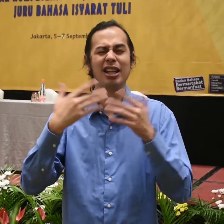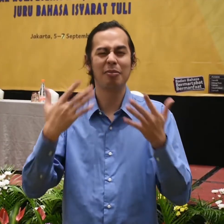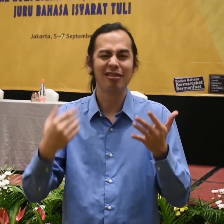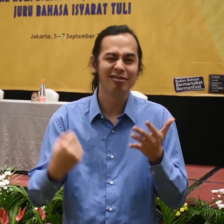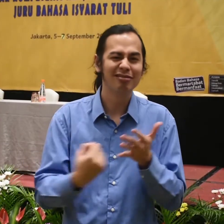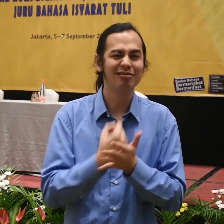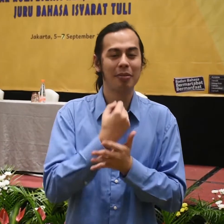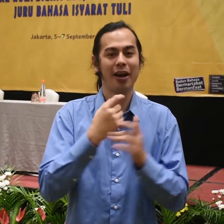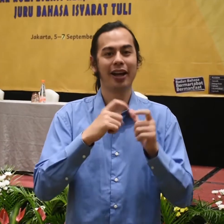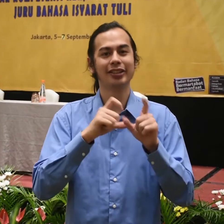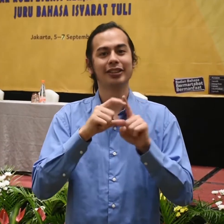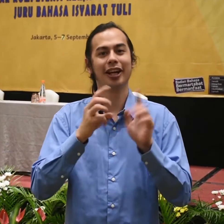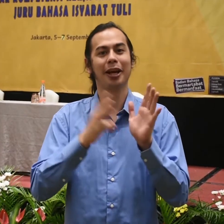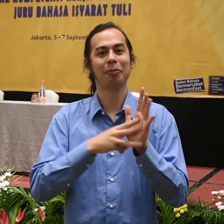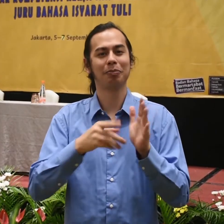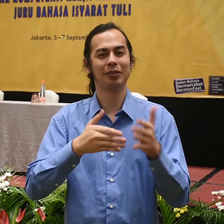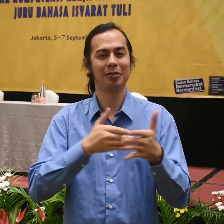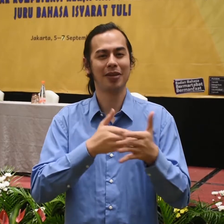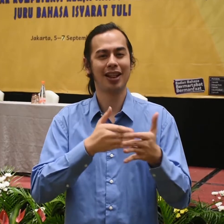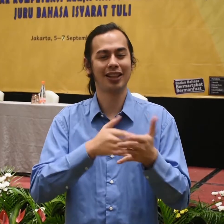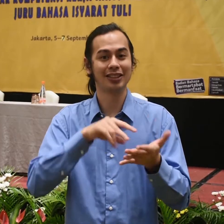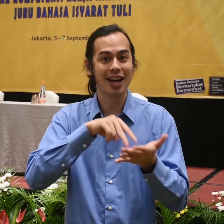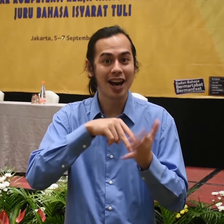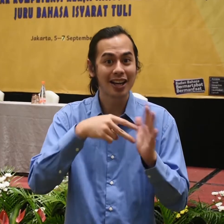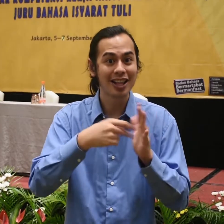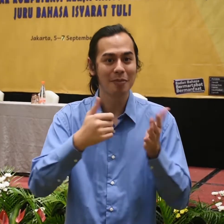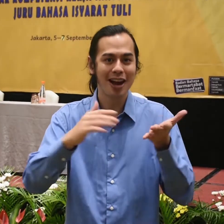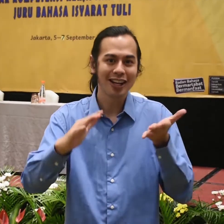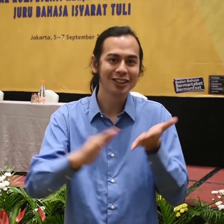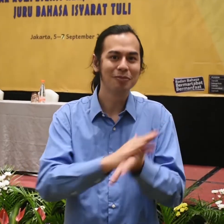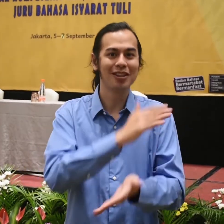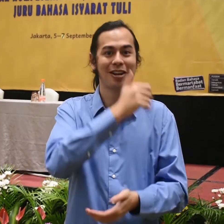dan itu semakin berkembang. Dan masalahnya adalah SDM-nya masih